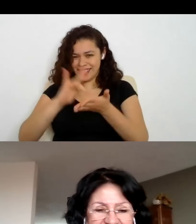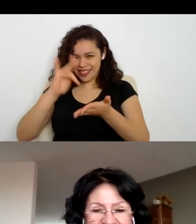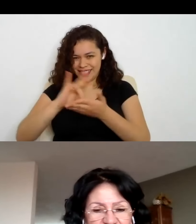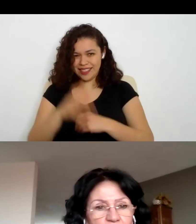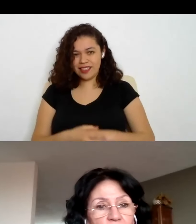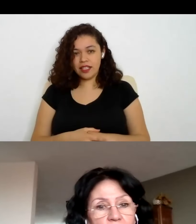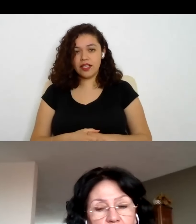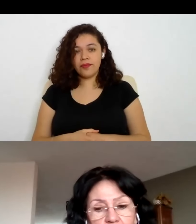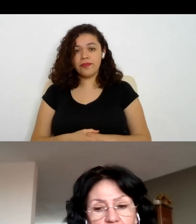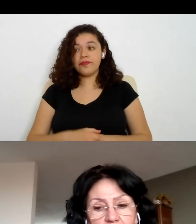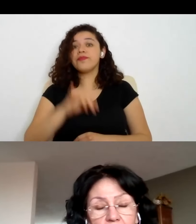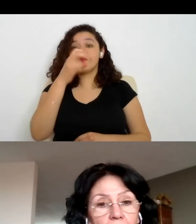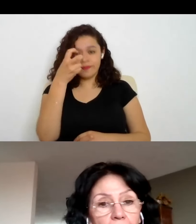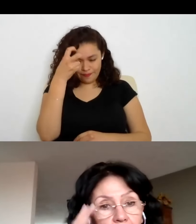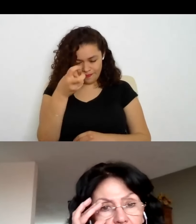y exactamente.